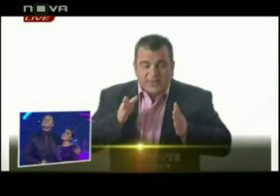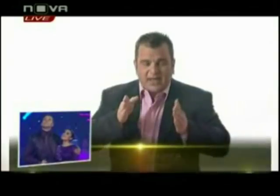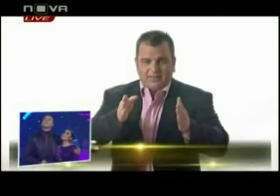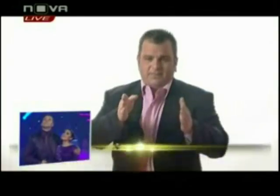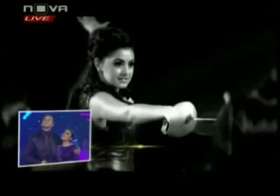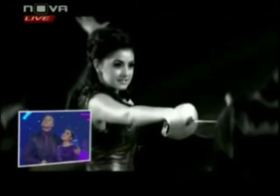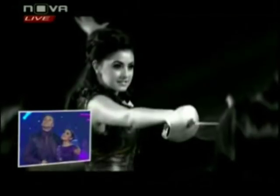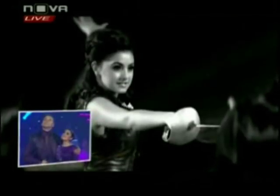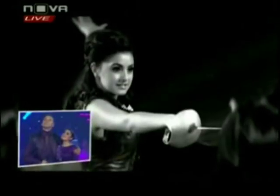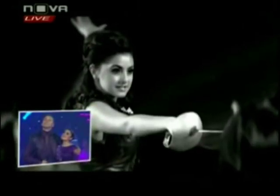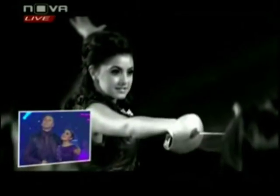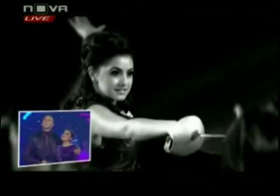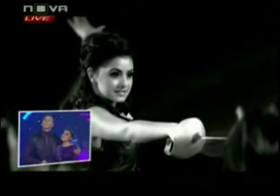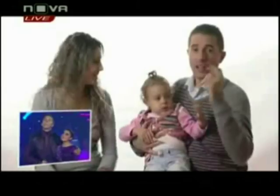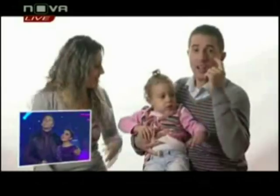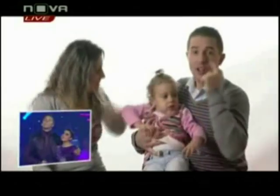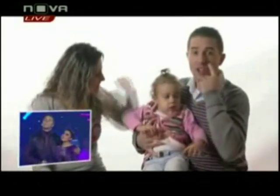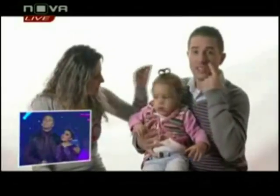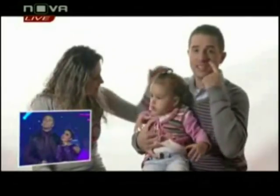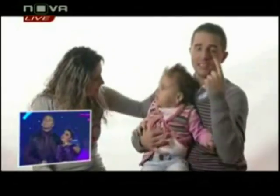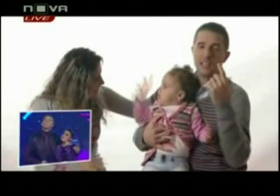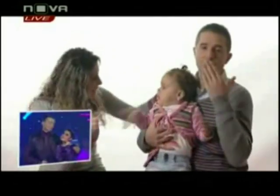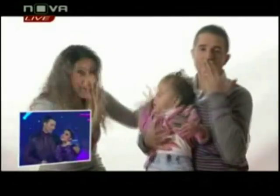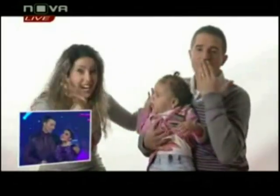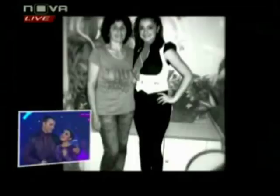пътя. Роси, успех!